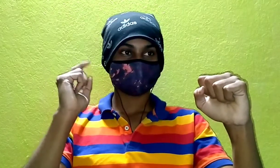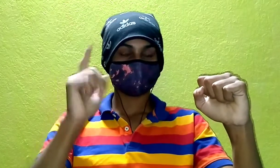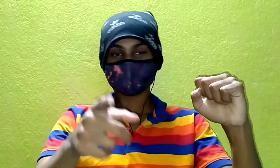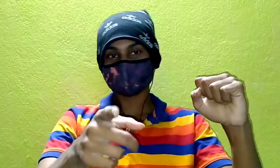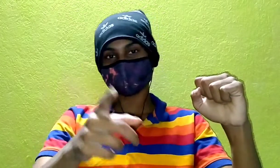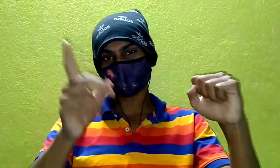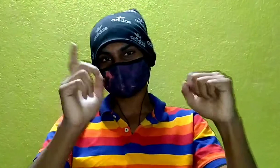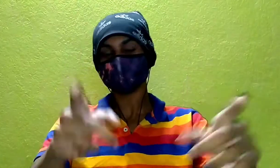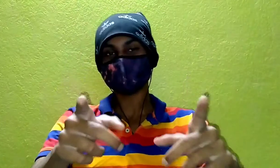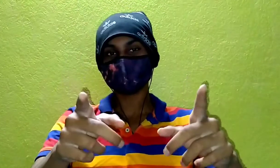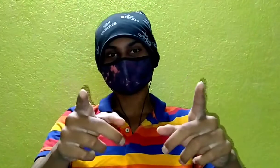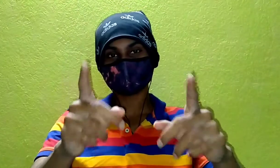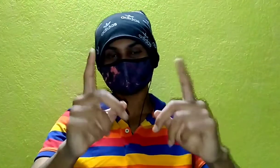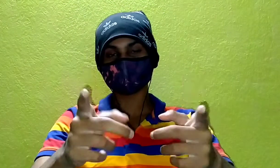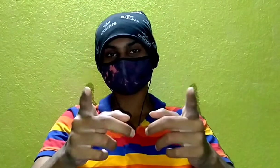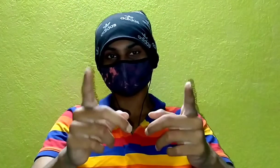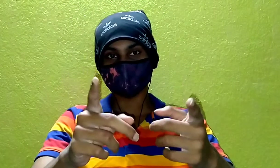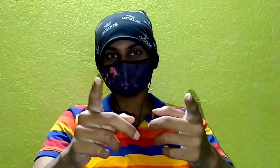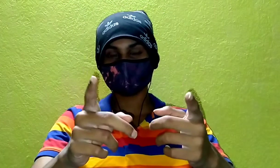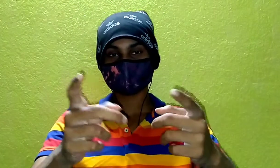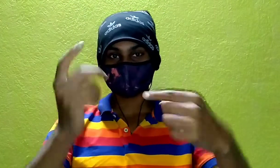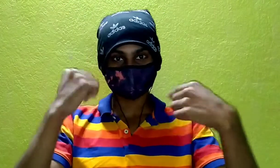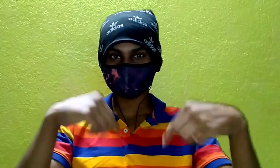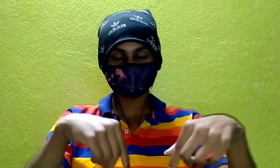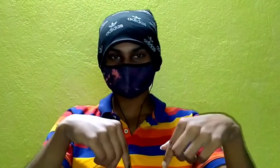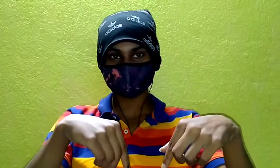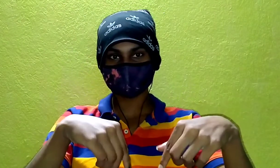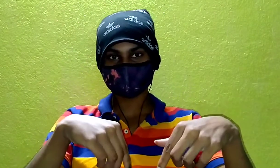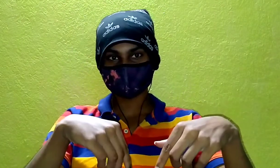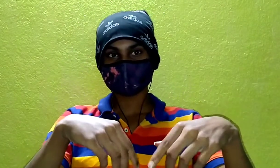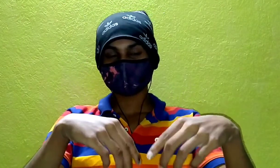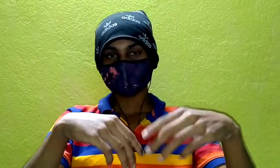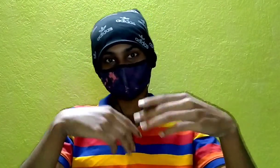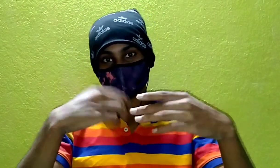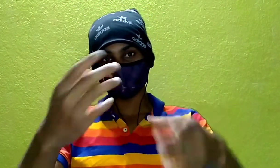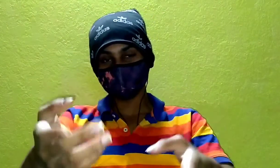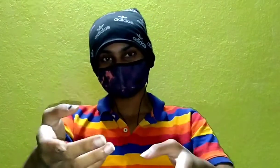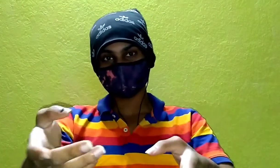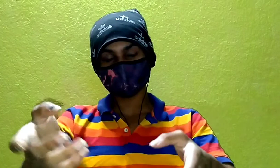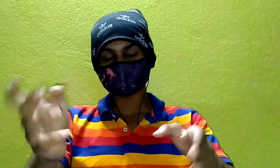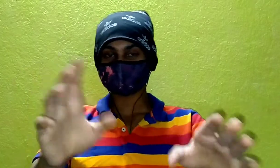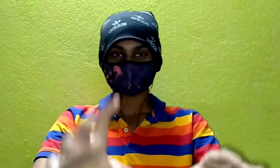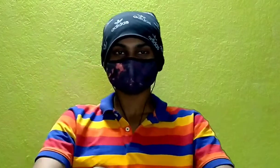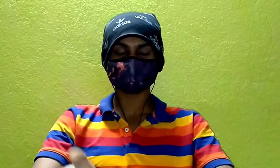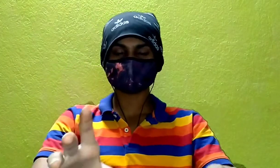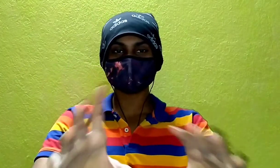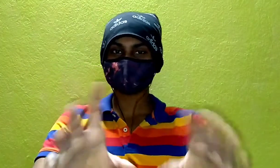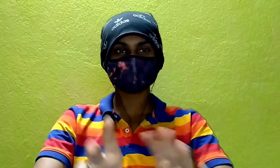ए टेंपल ट्वेल्थ के स्टूडेंट्स है इस मैटर में 112 जरूर स्टूडेंट एंड